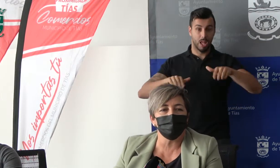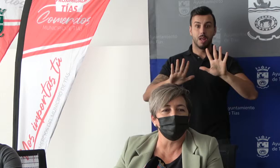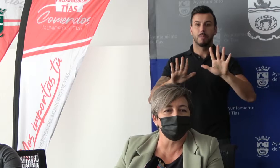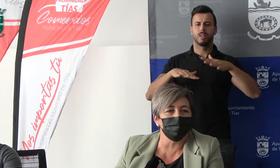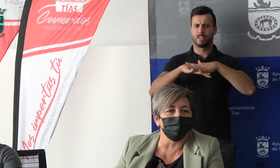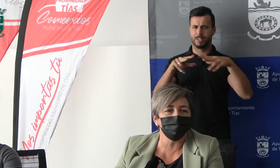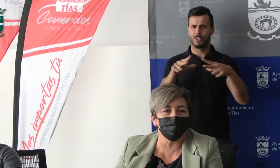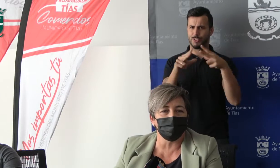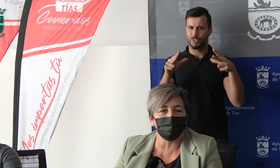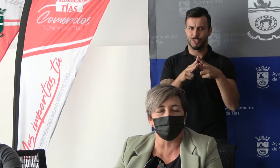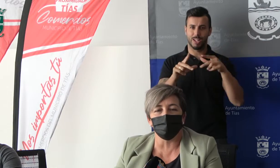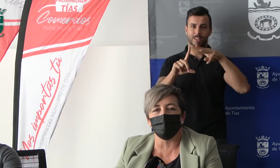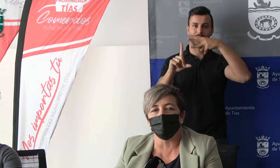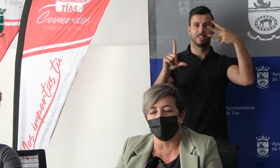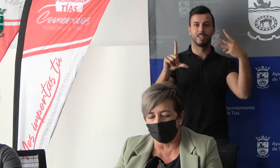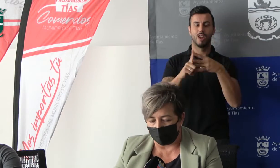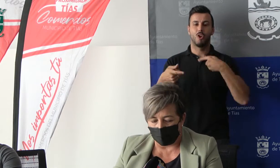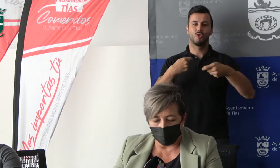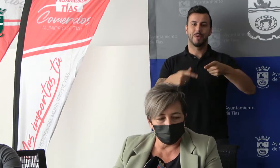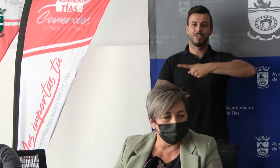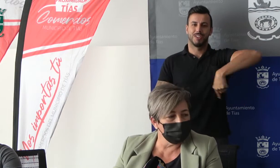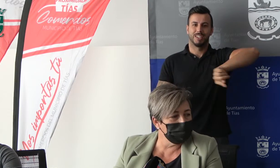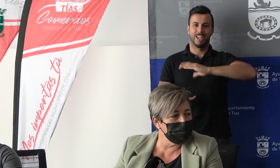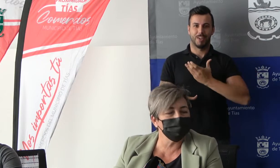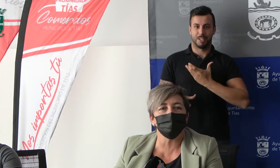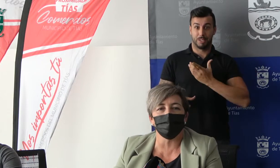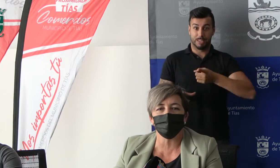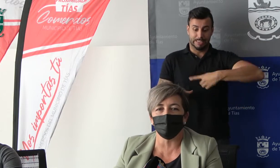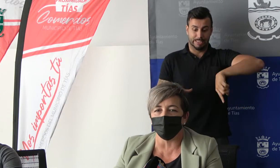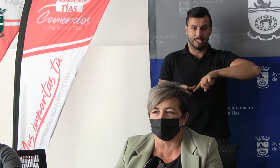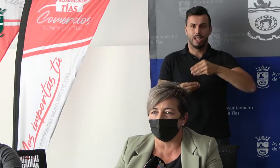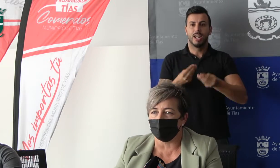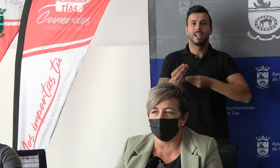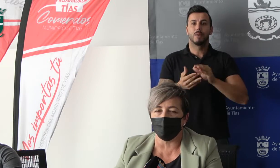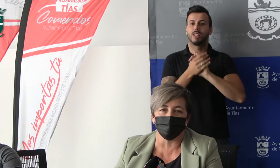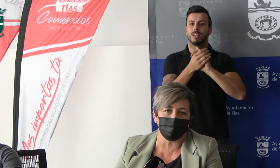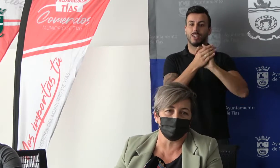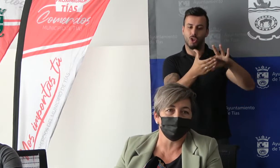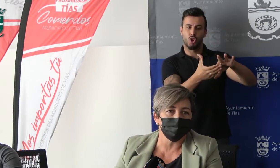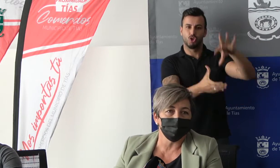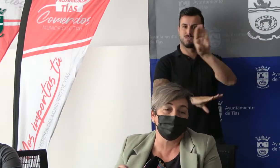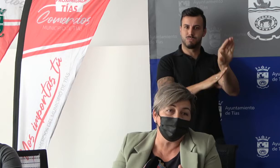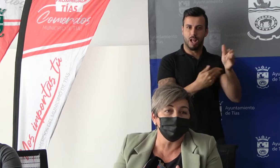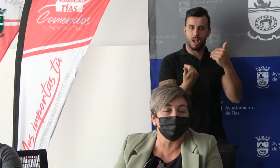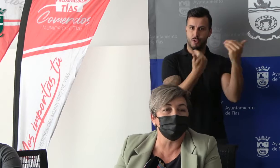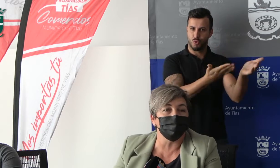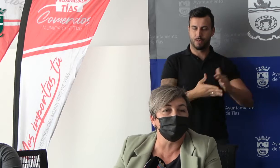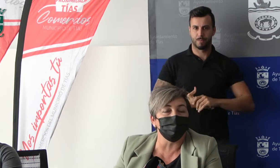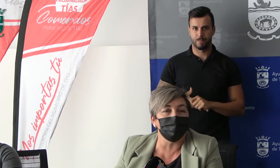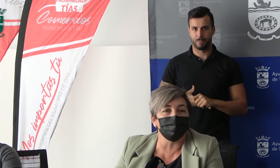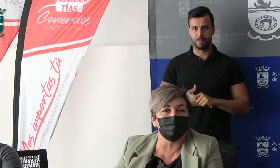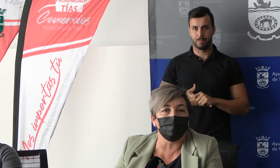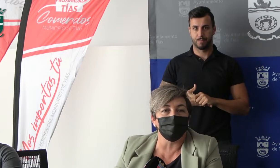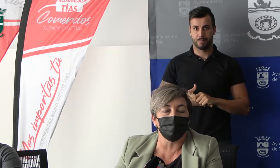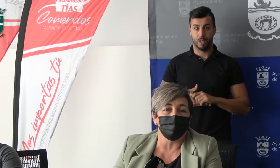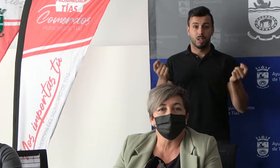redes sociales de Comercio TIA y del Ayuntamiento de TIA vamos a sortear 5 entradas al propio concierto. A finalizar lo que es la